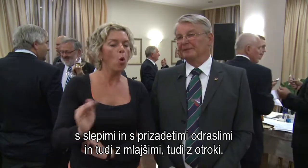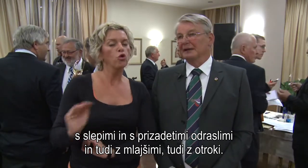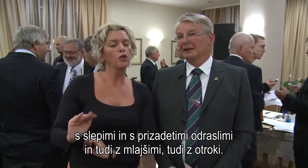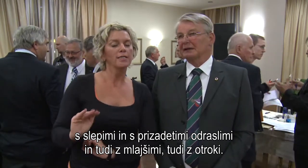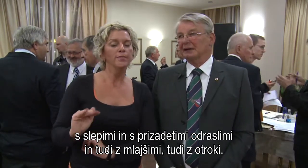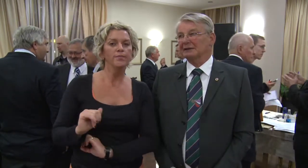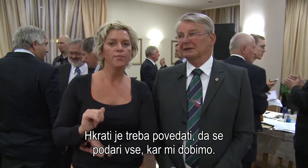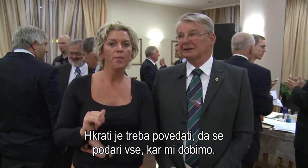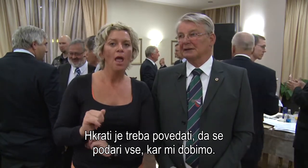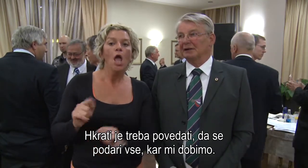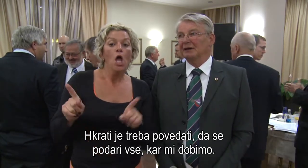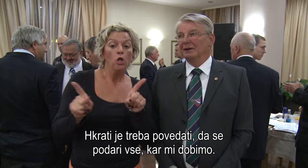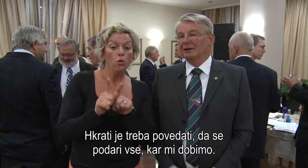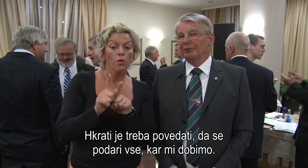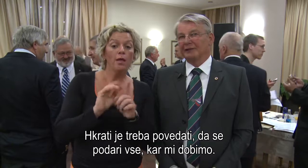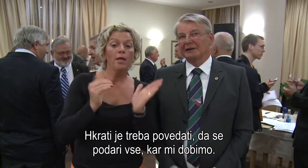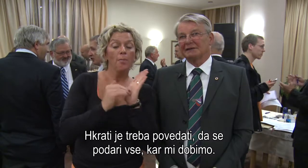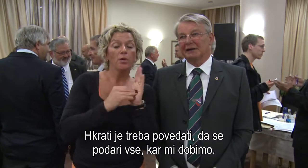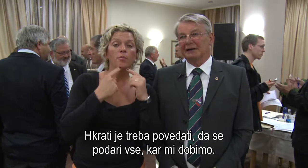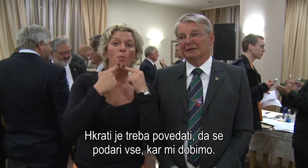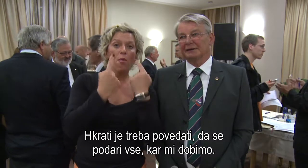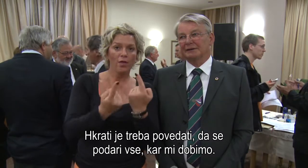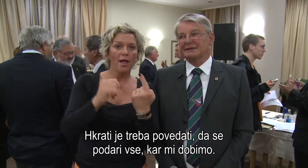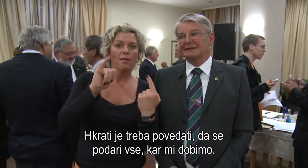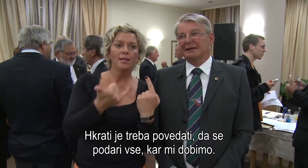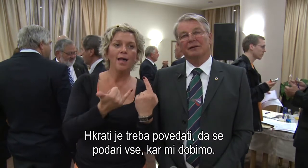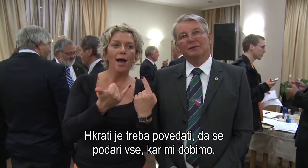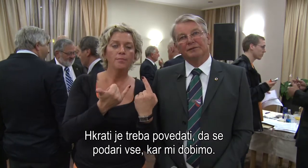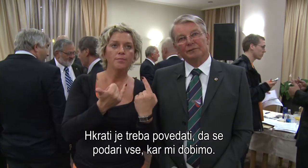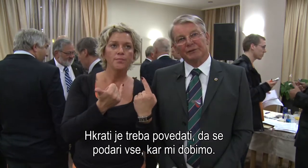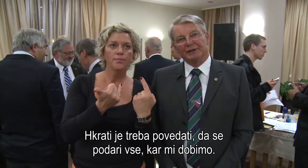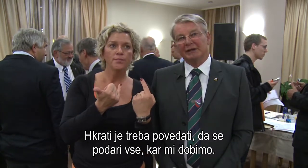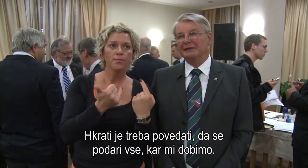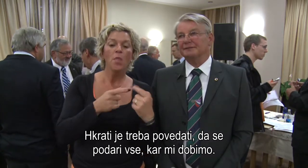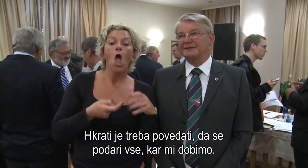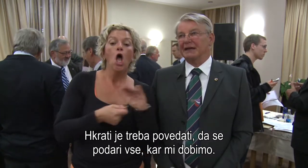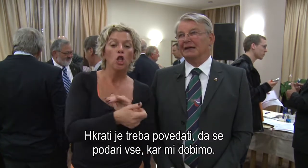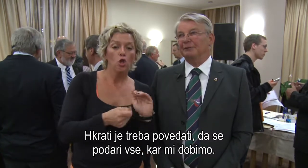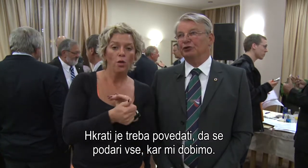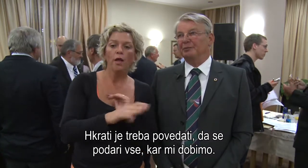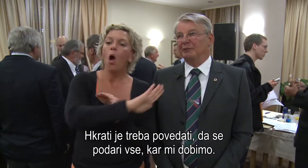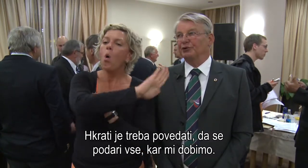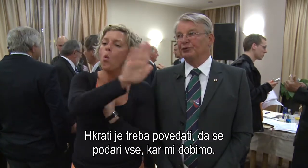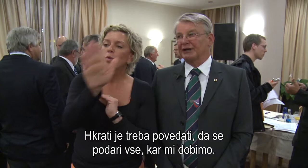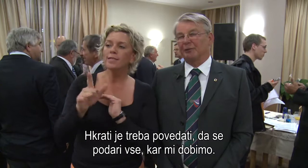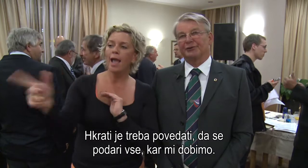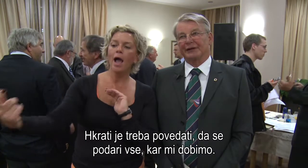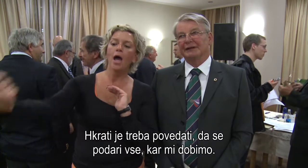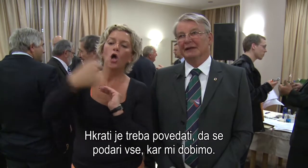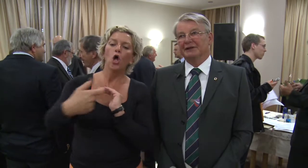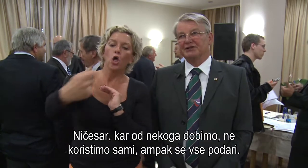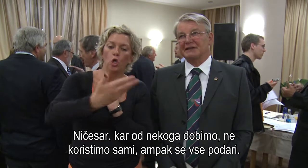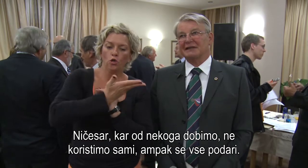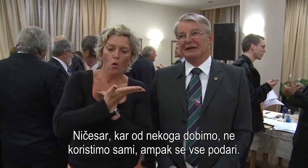tudi. Hkrati je treba povedati, da se donira vse, kar mi dobimo, doniramo.